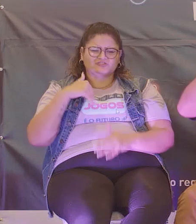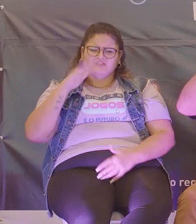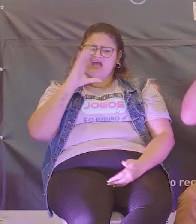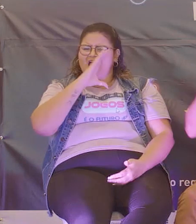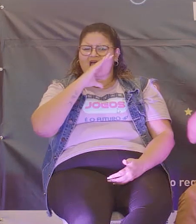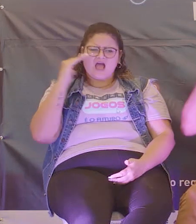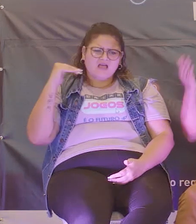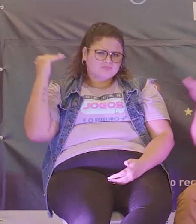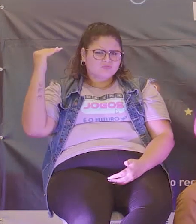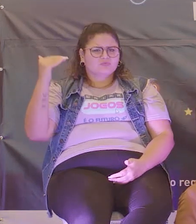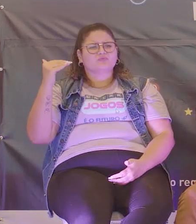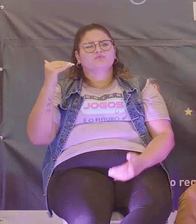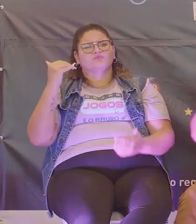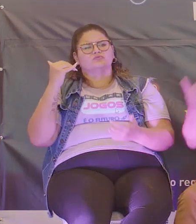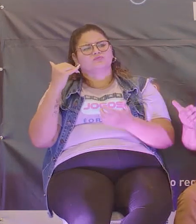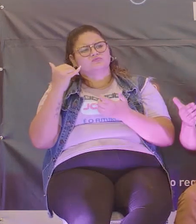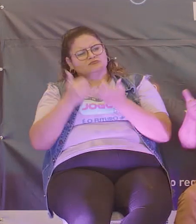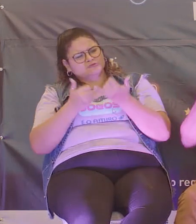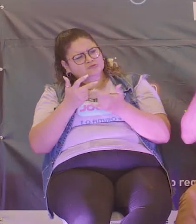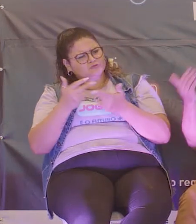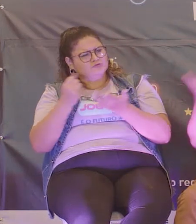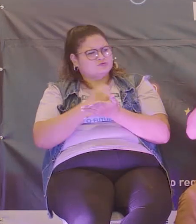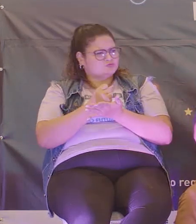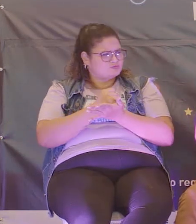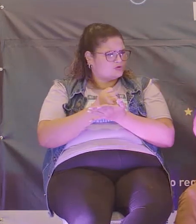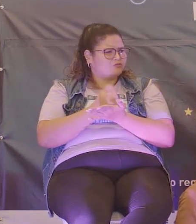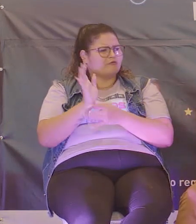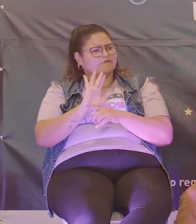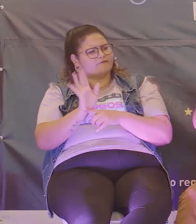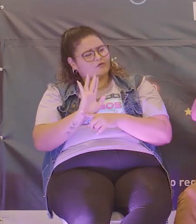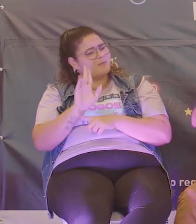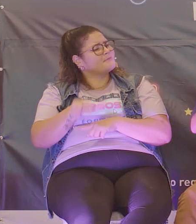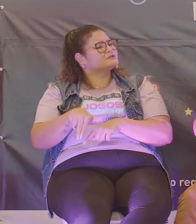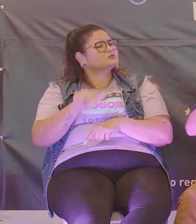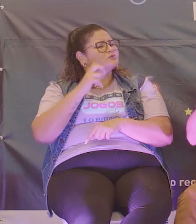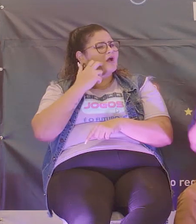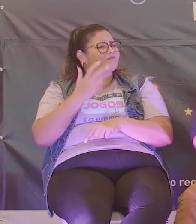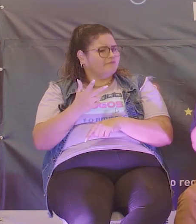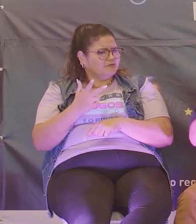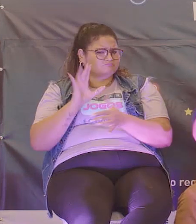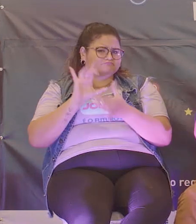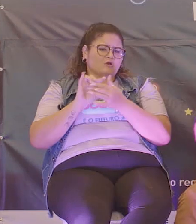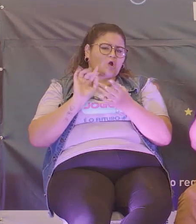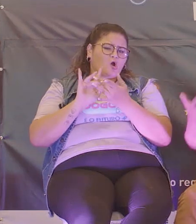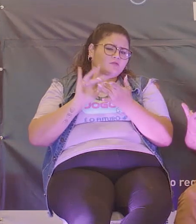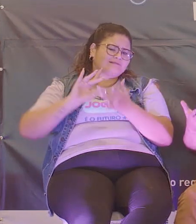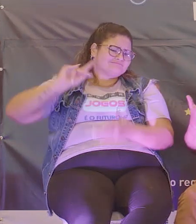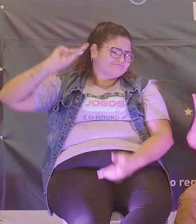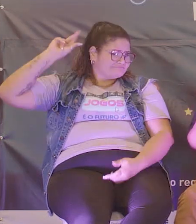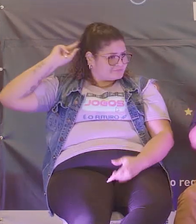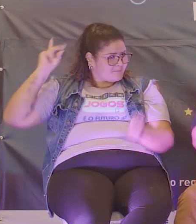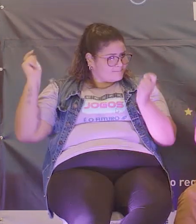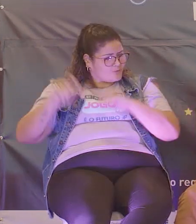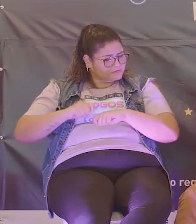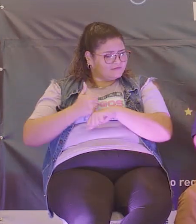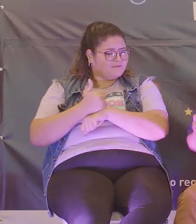eu tinha contato com jogos de jogar, tinha contato com filme, com essas coisas, mas não de trabalhar e de entender que isso era uma opção viável